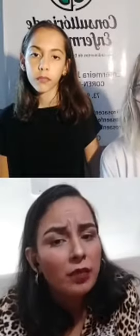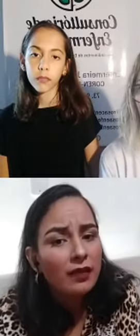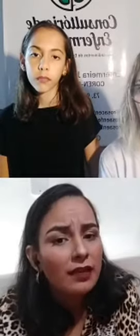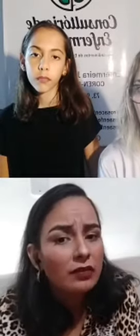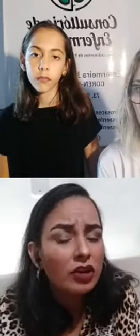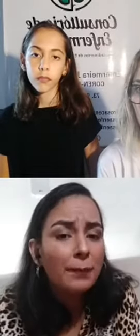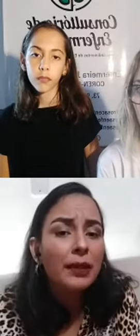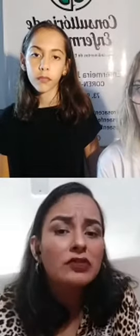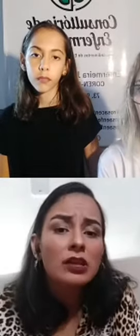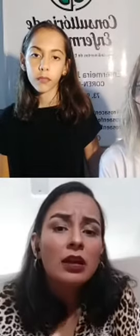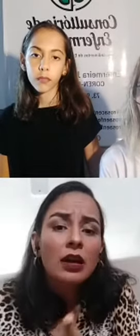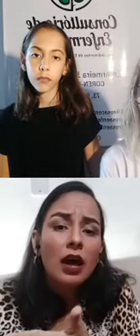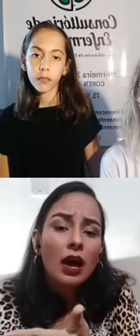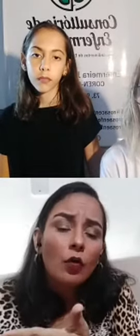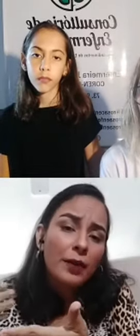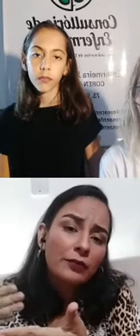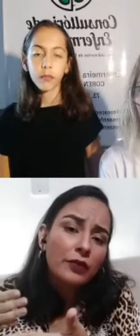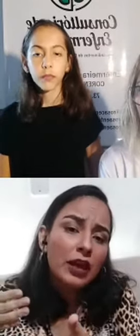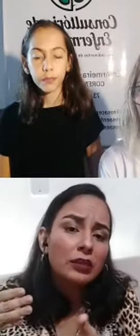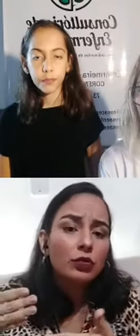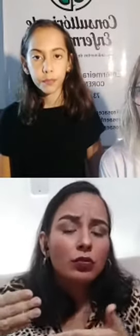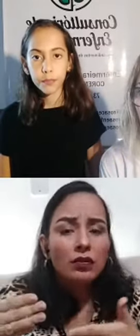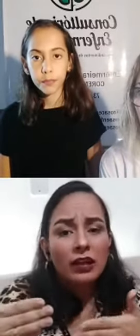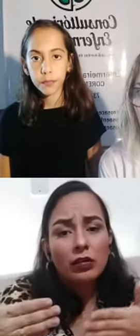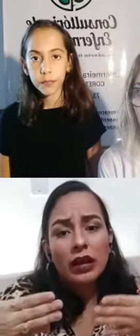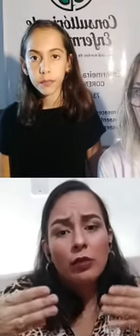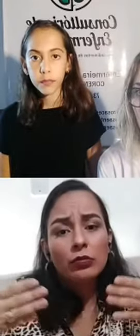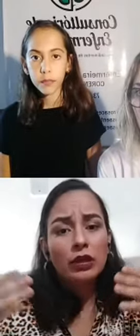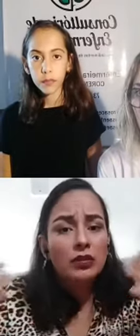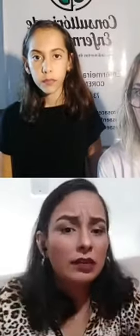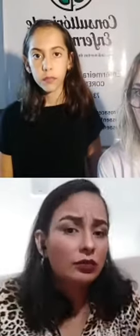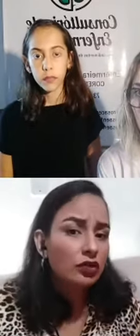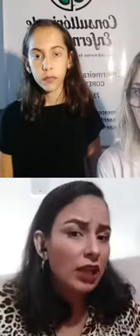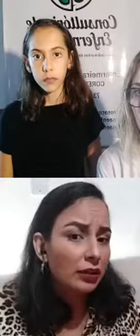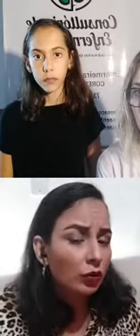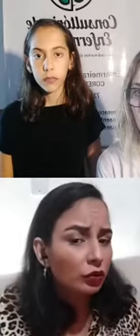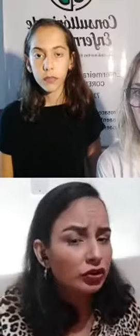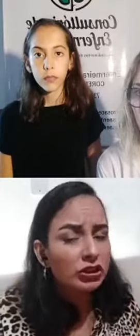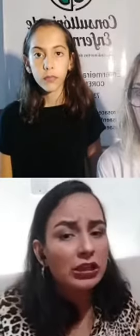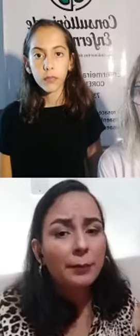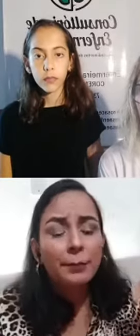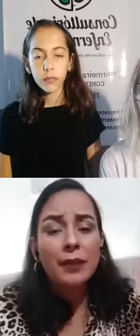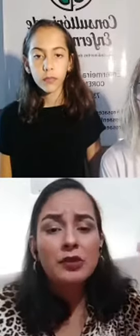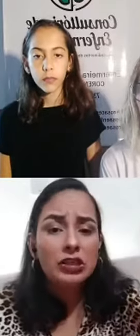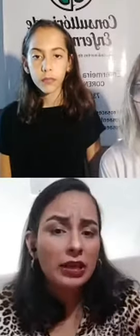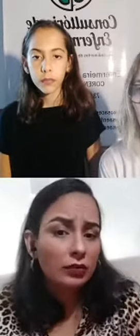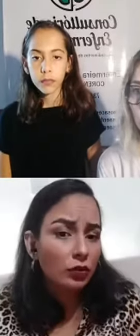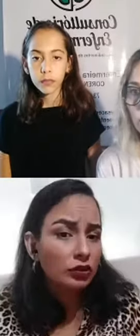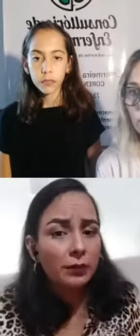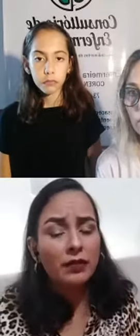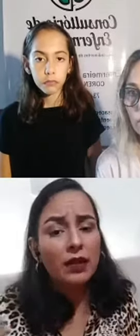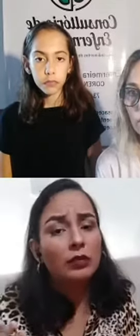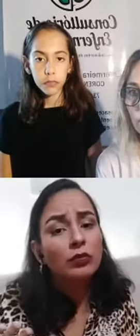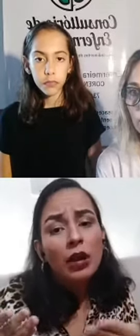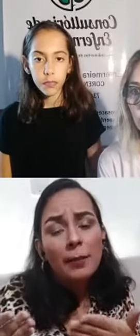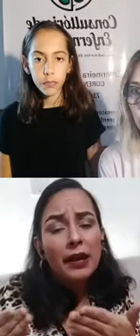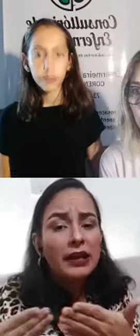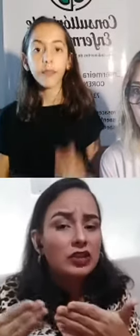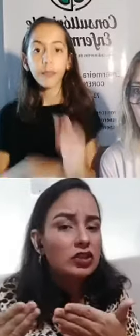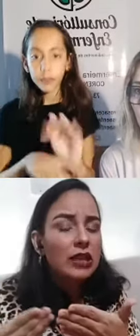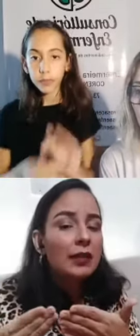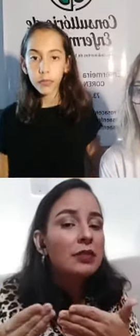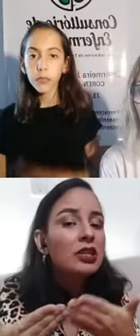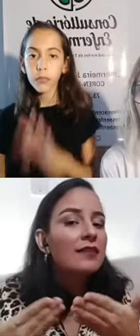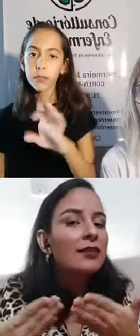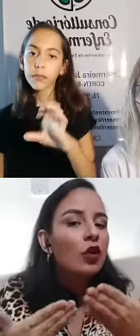um acesso, de repente, o prefeito consegue criar um grande centro de tecnologia, permitir tecnologia para esse aluno, para que a